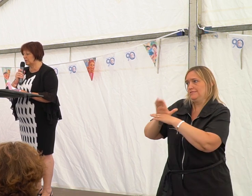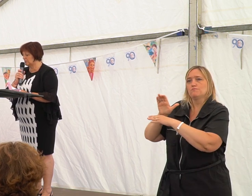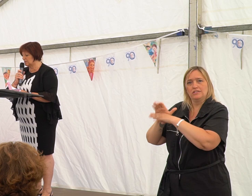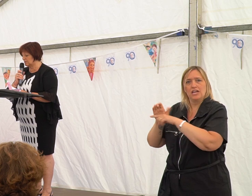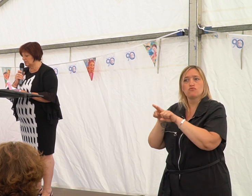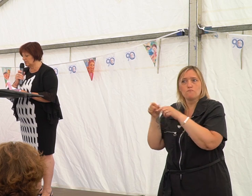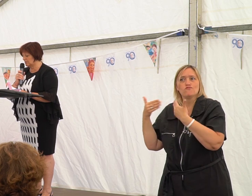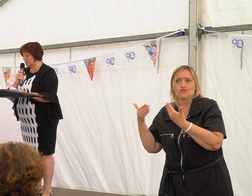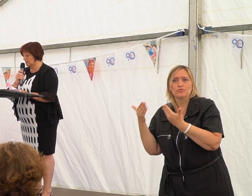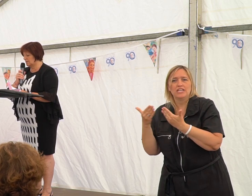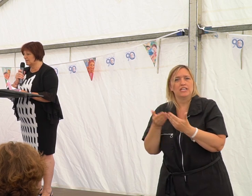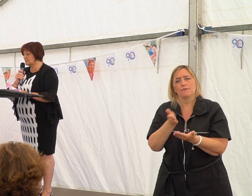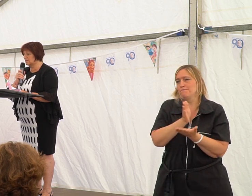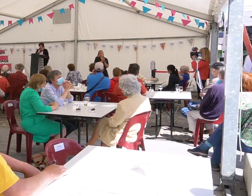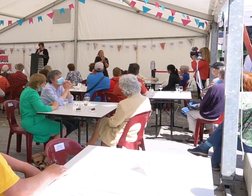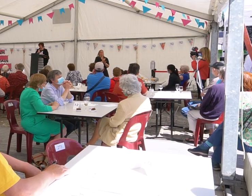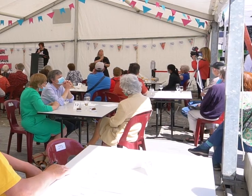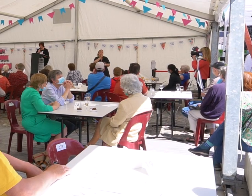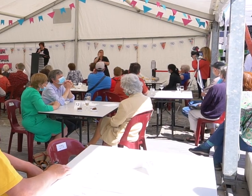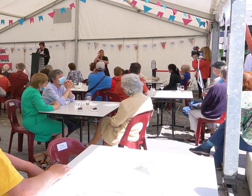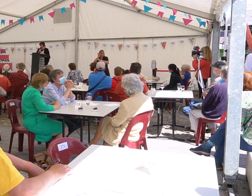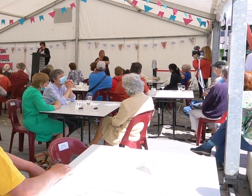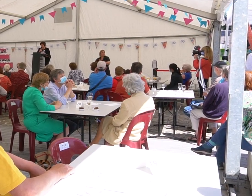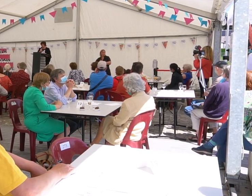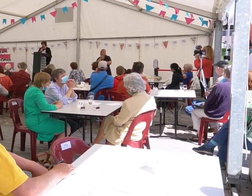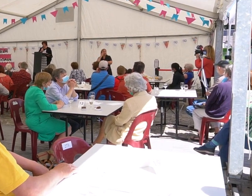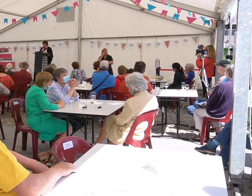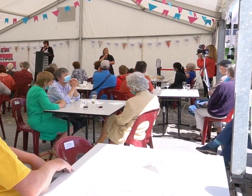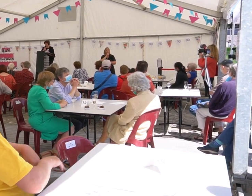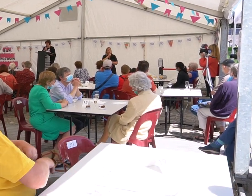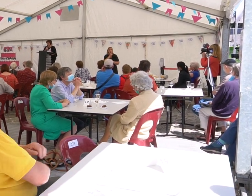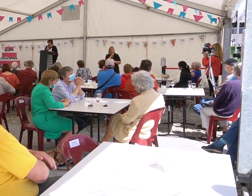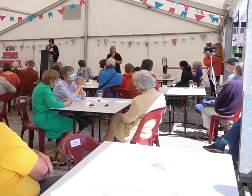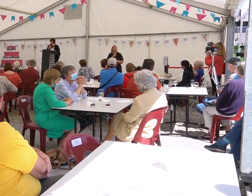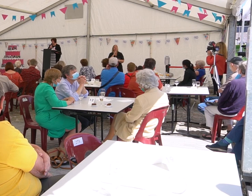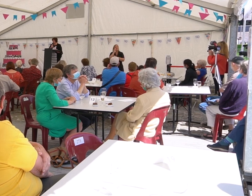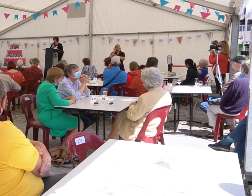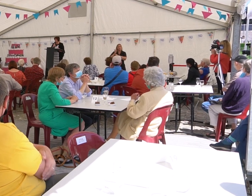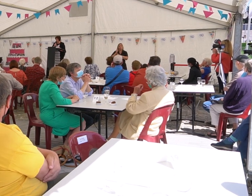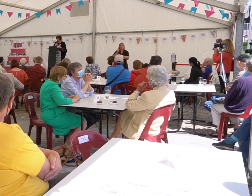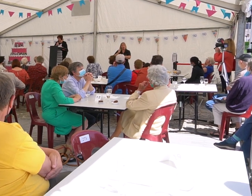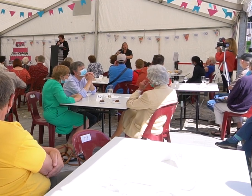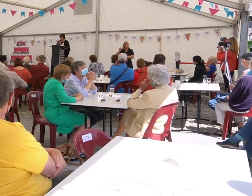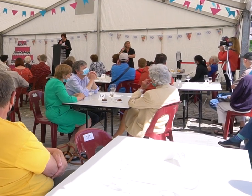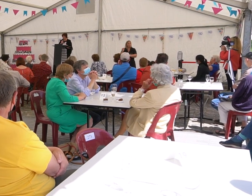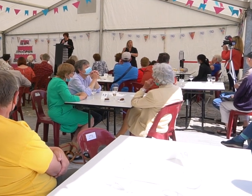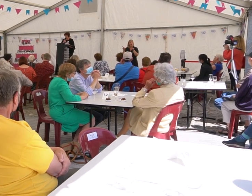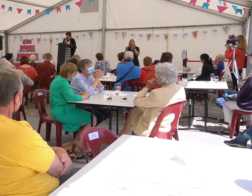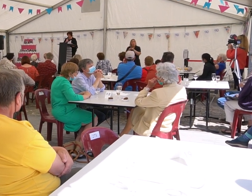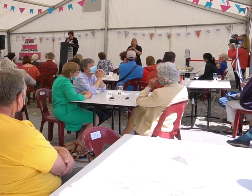témoignage pour la postérité. La statue tiendra ce rôle. l'œuvre à elle seule compte